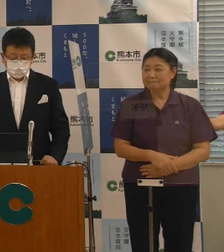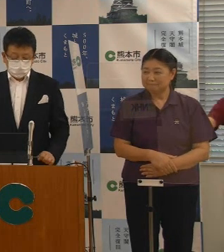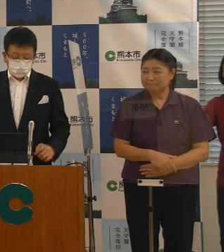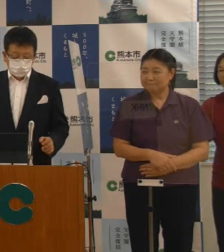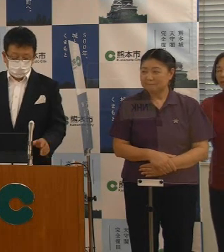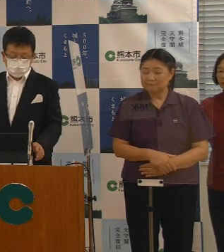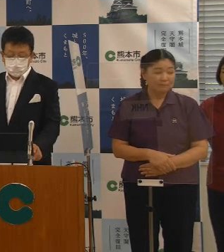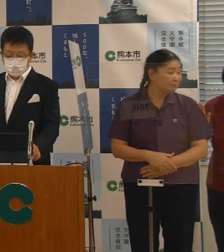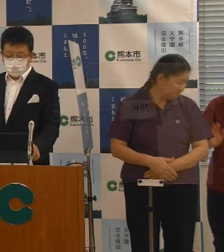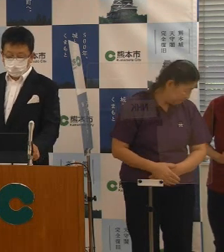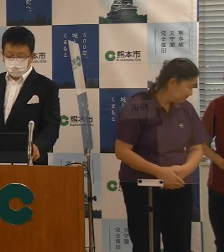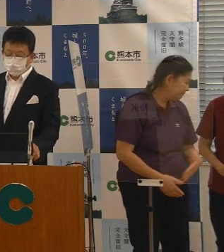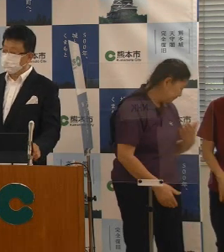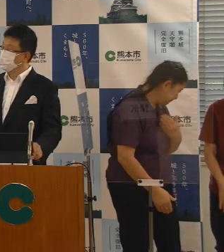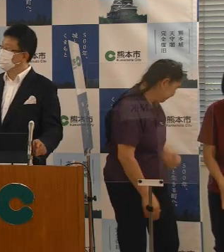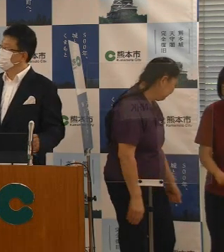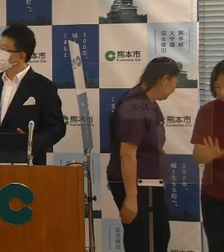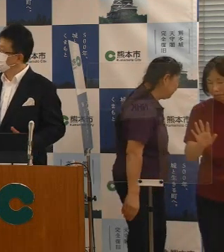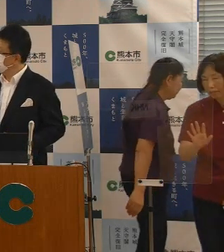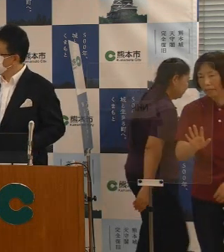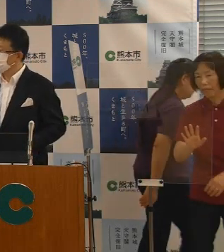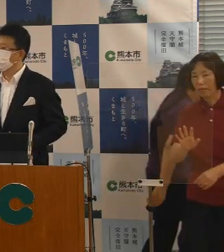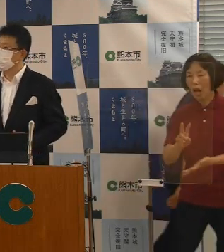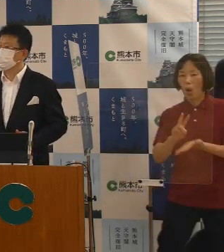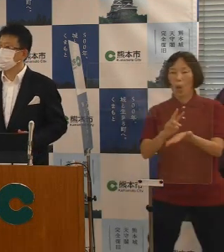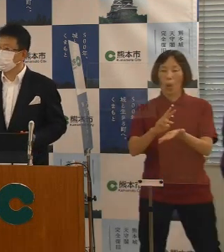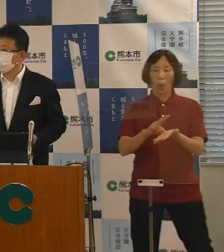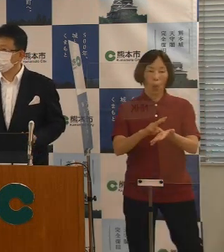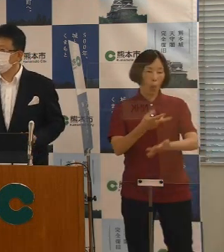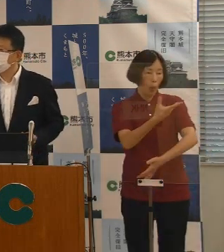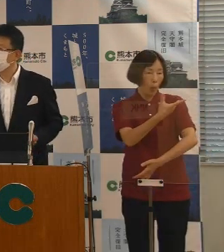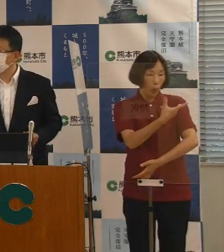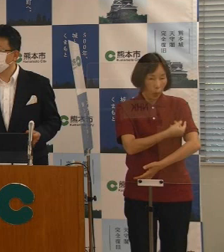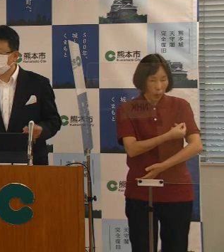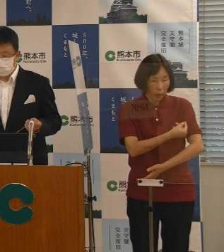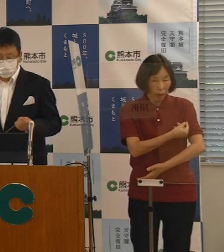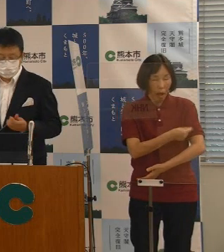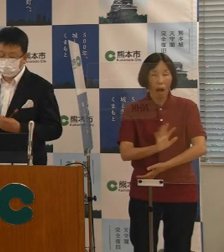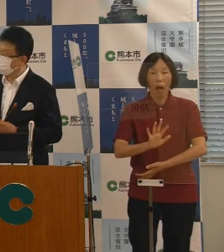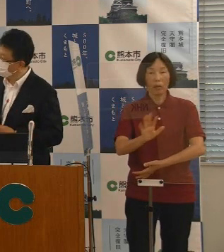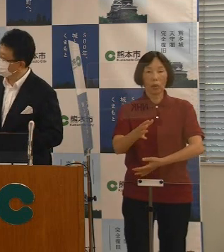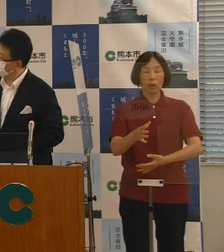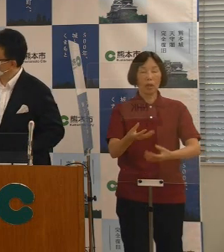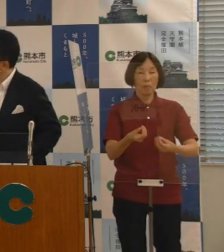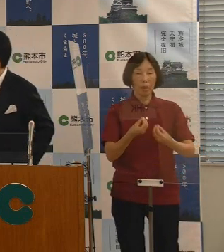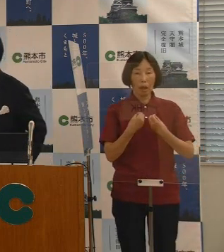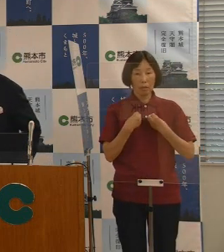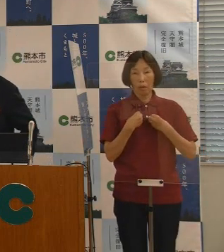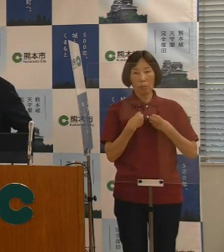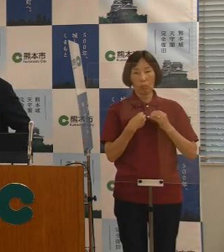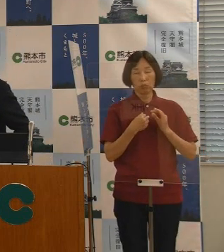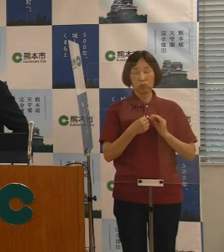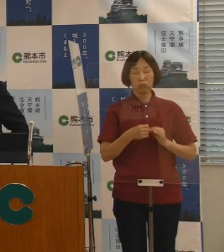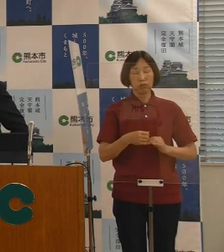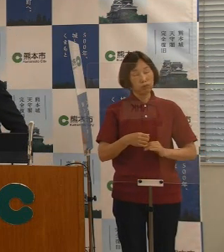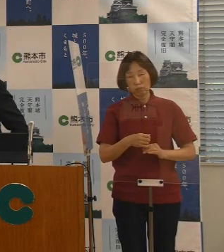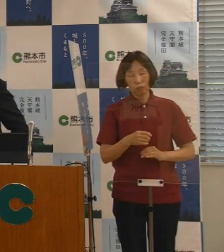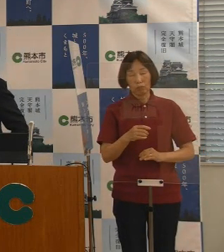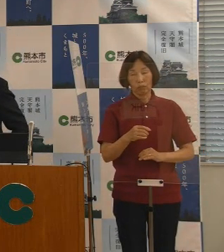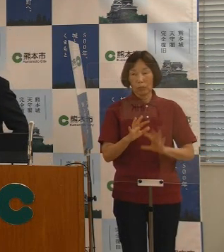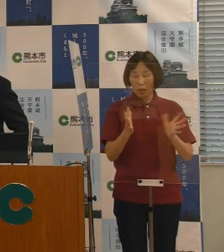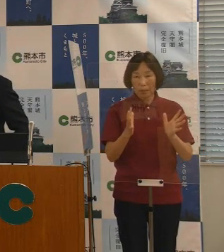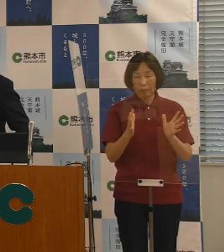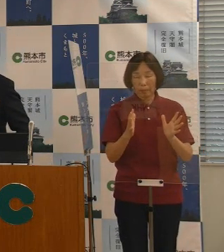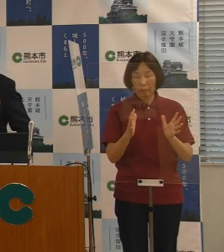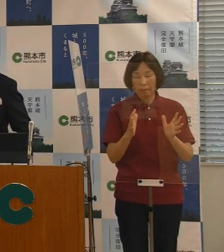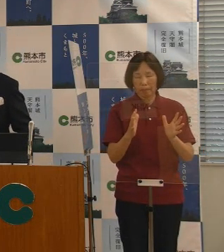はい、あとそれからワクチンを打ってばじゃあ全く感染しなかったらそうではないということですね。だからこの63